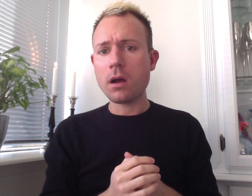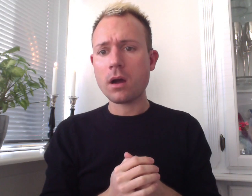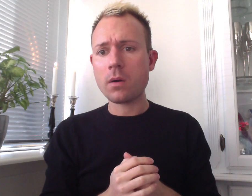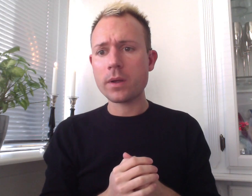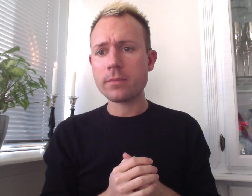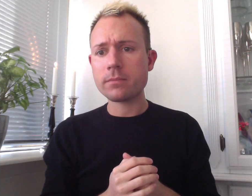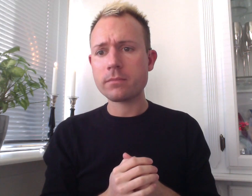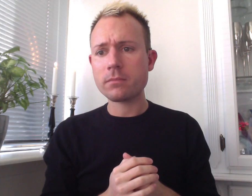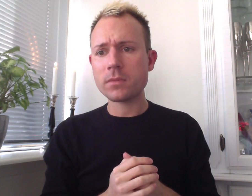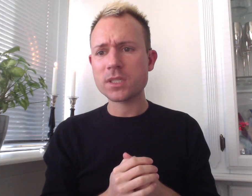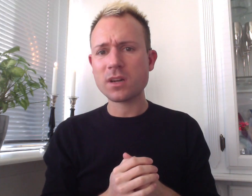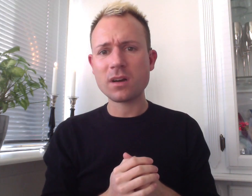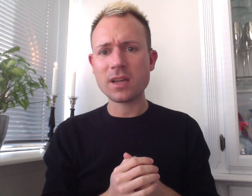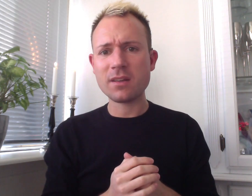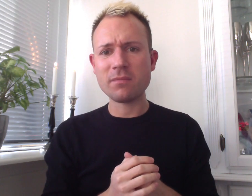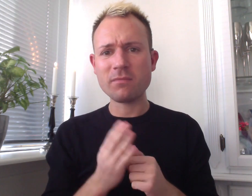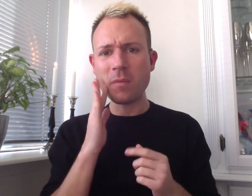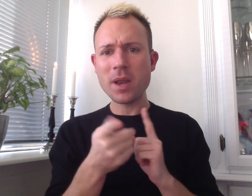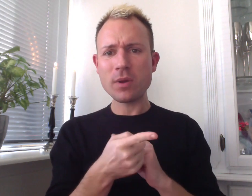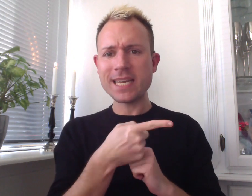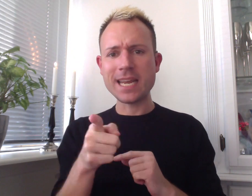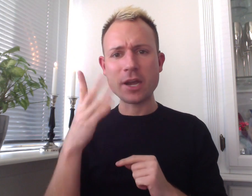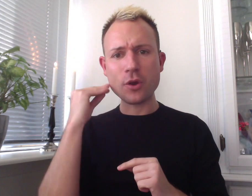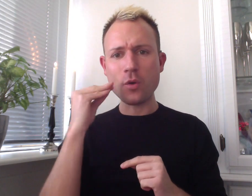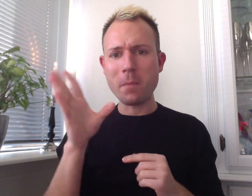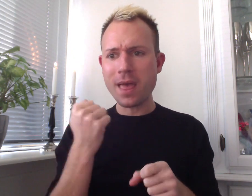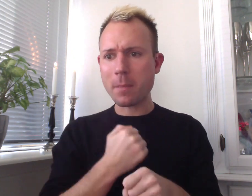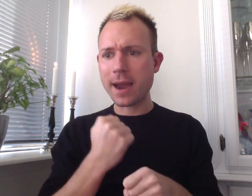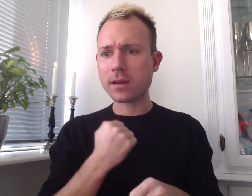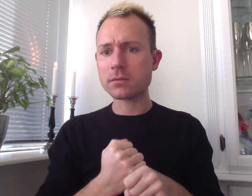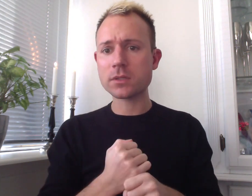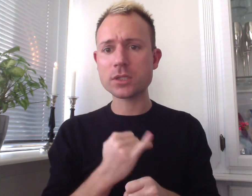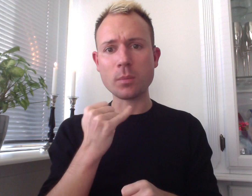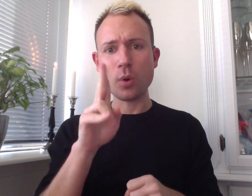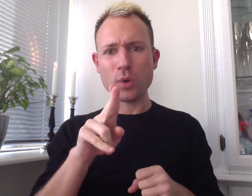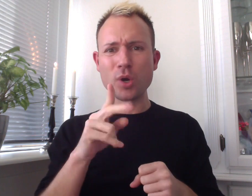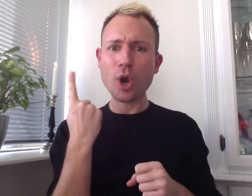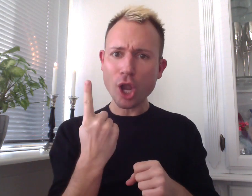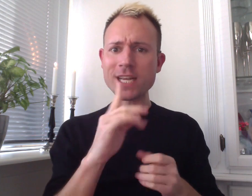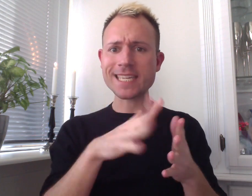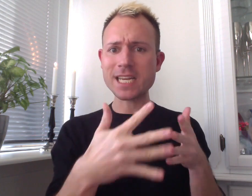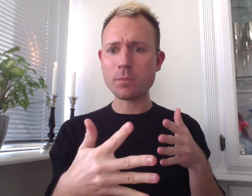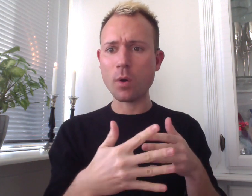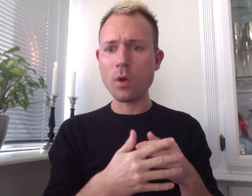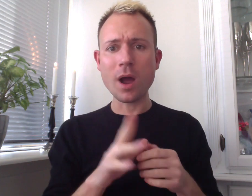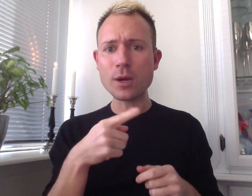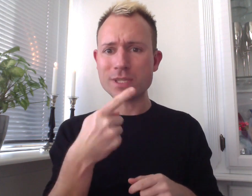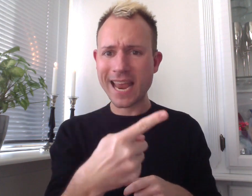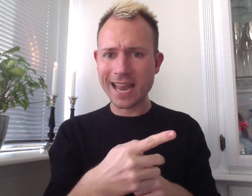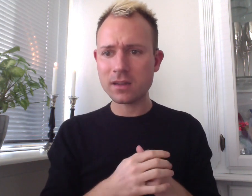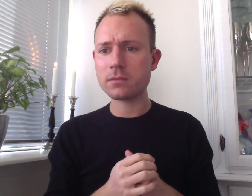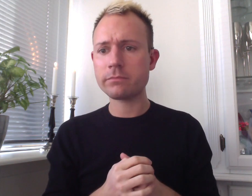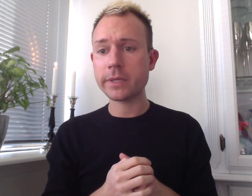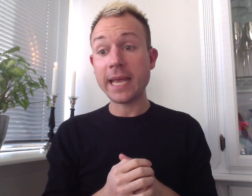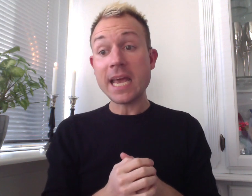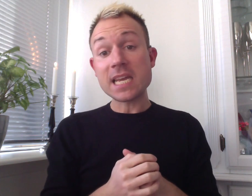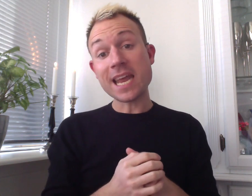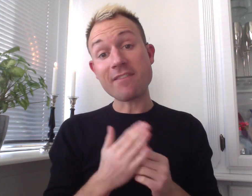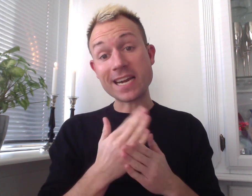Og hvor blev det de her døve medarbejdere, som kunne kun konstantbrug og ikke kunne tale? Det er faktisk